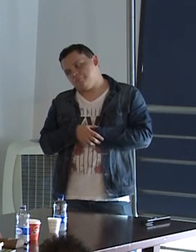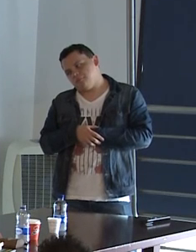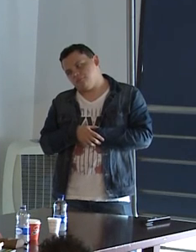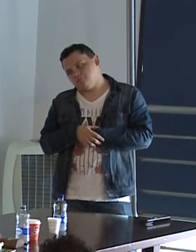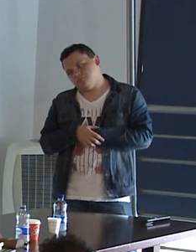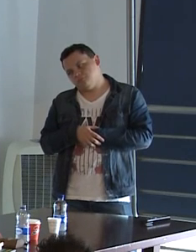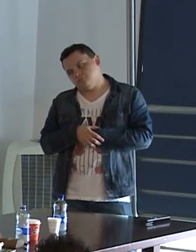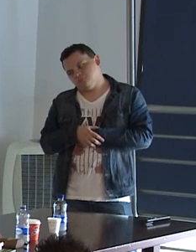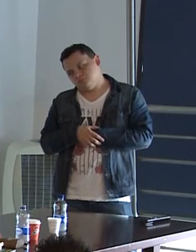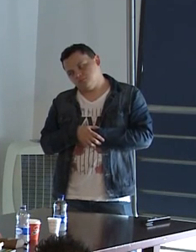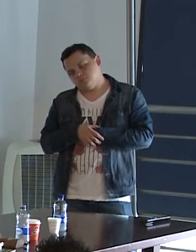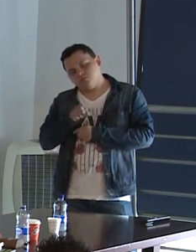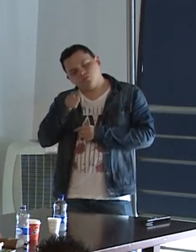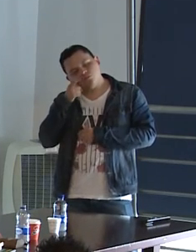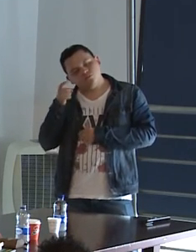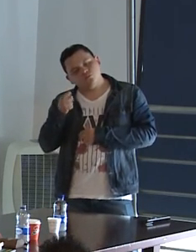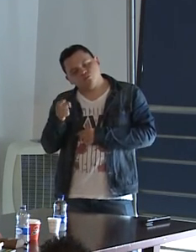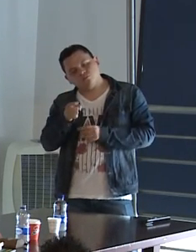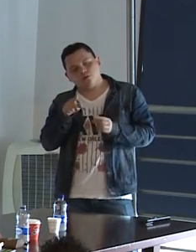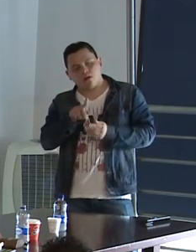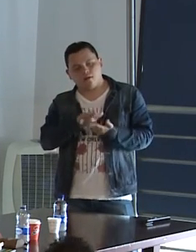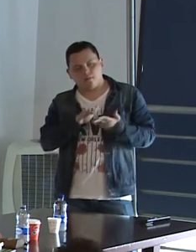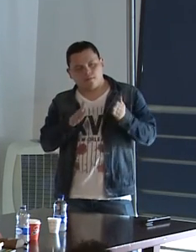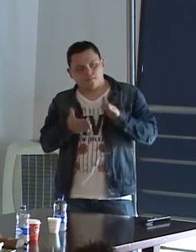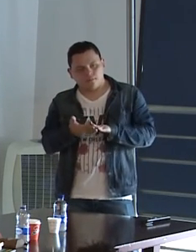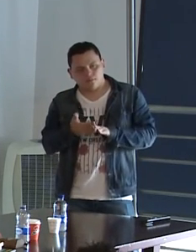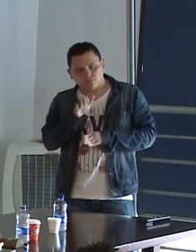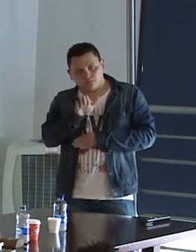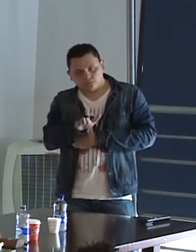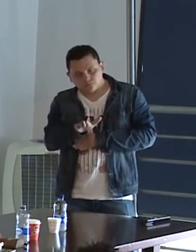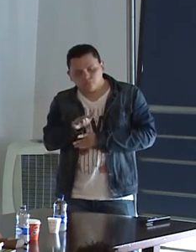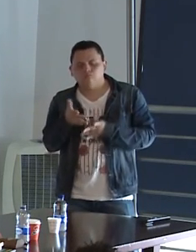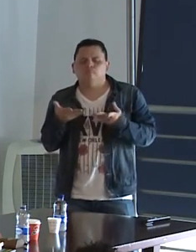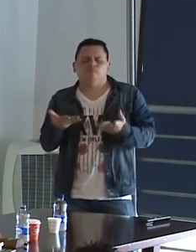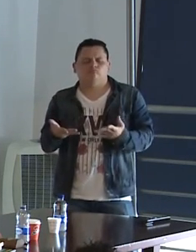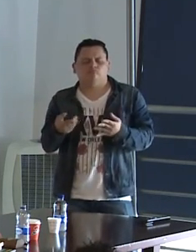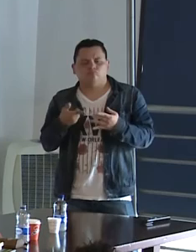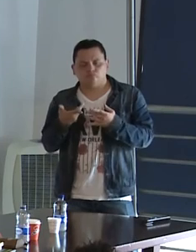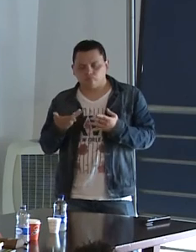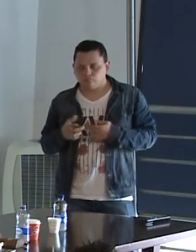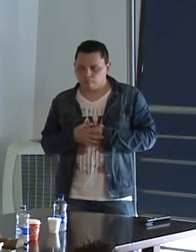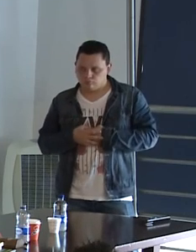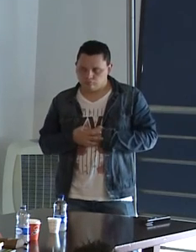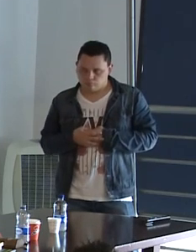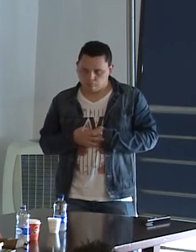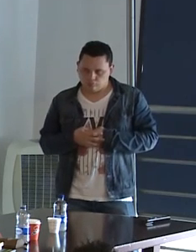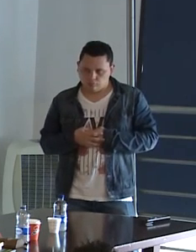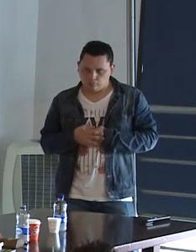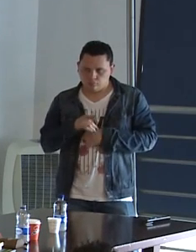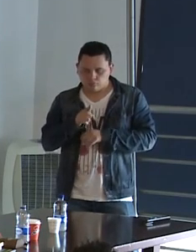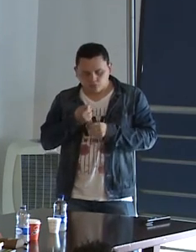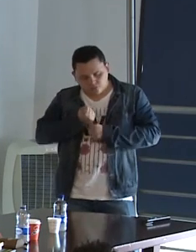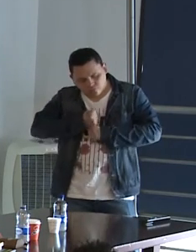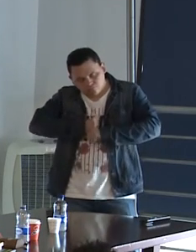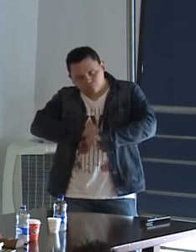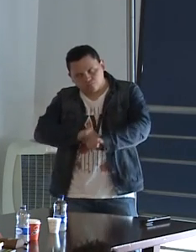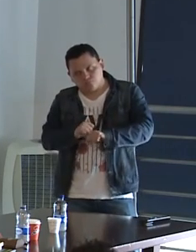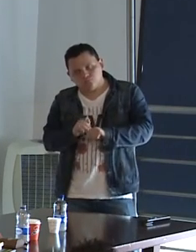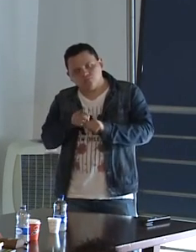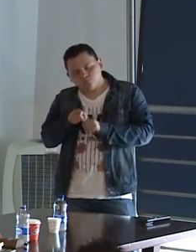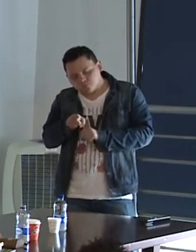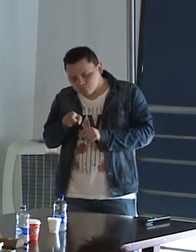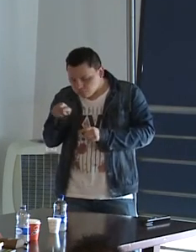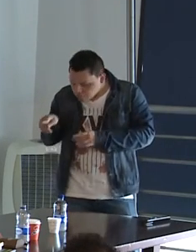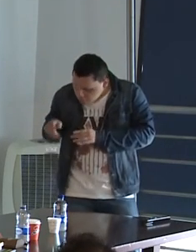y búsqueda de la paz, se hizo el esfuerzo de